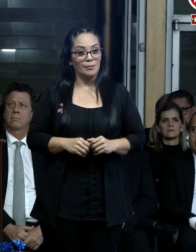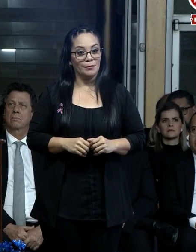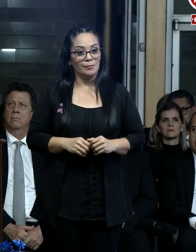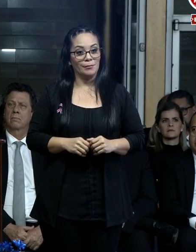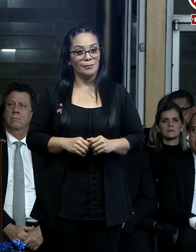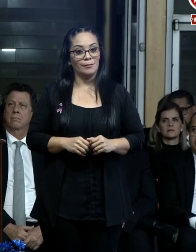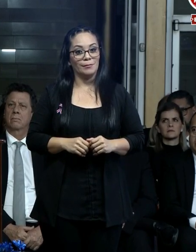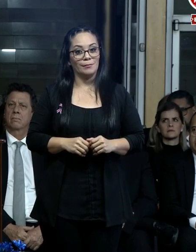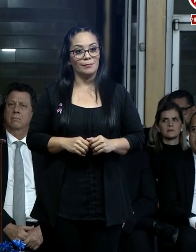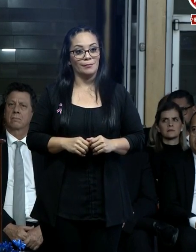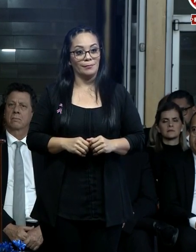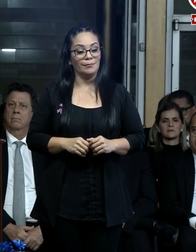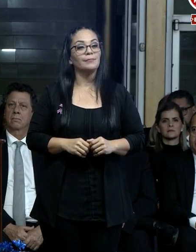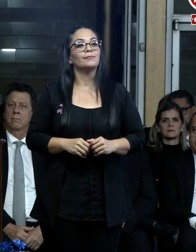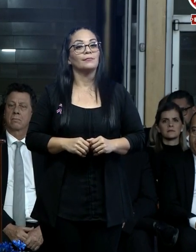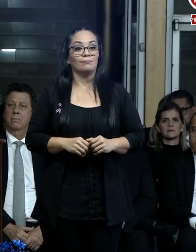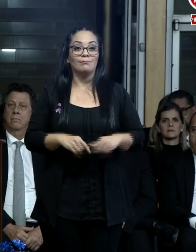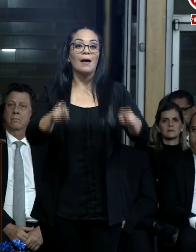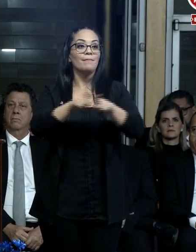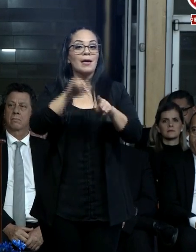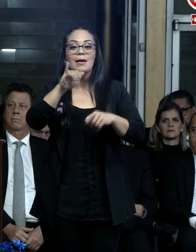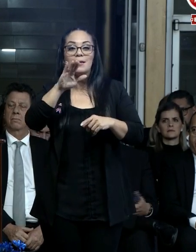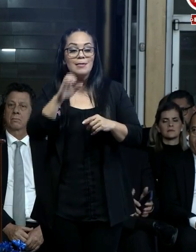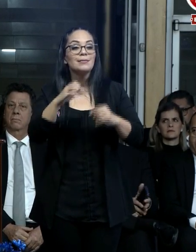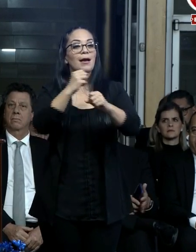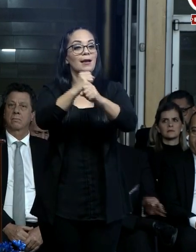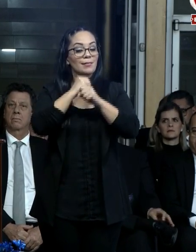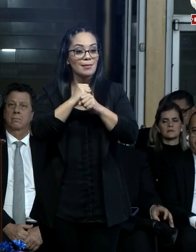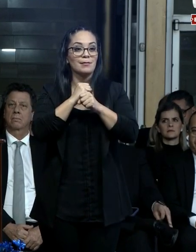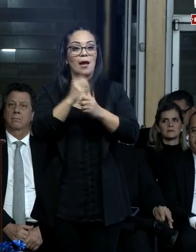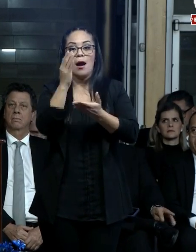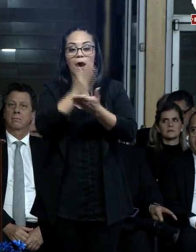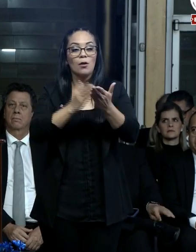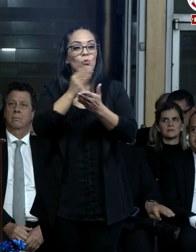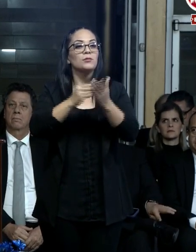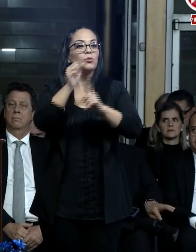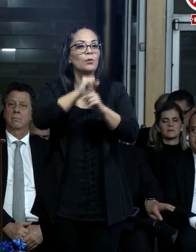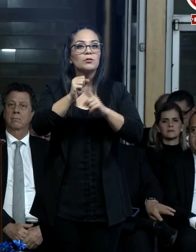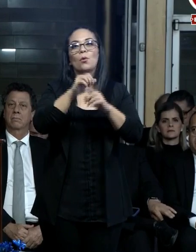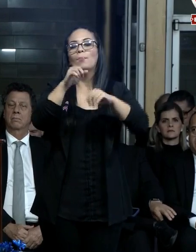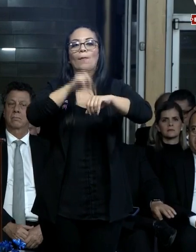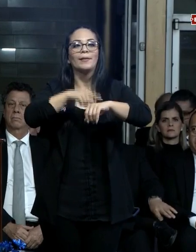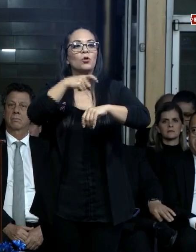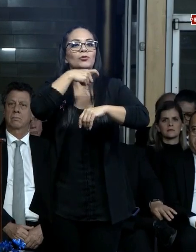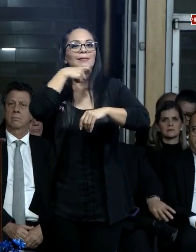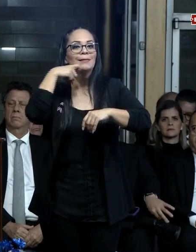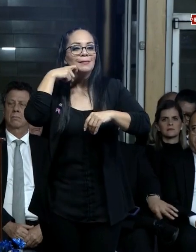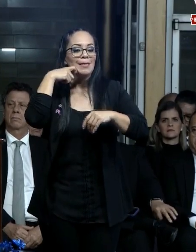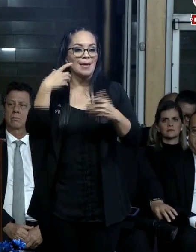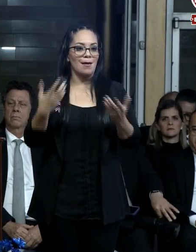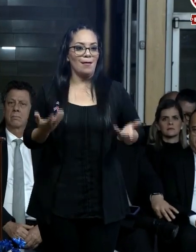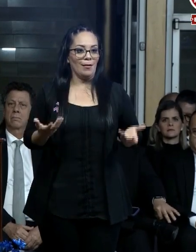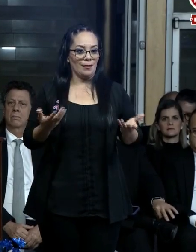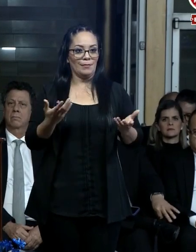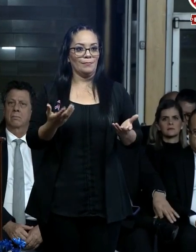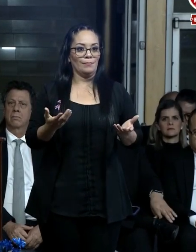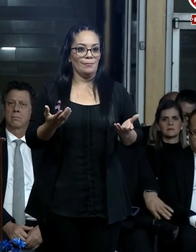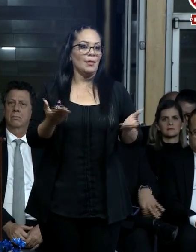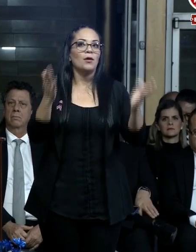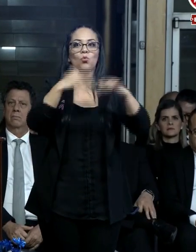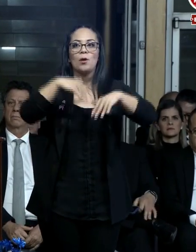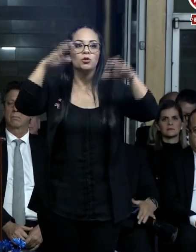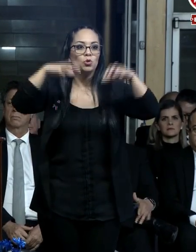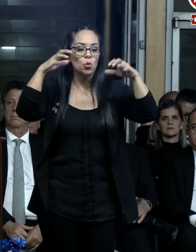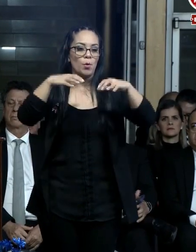Ni hacer que el ICE garantice que ante una eventual sequía, producto del fenómeno del